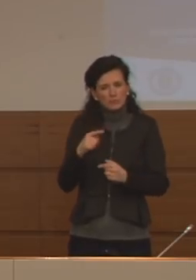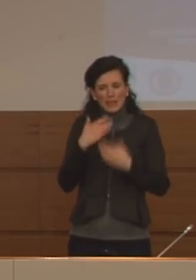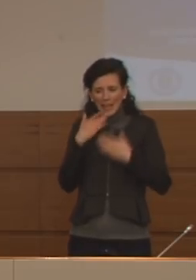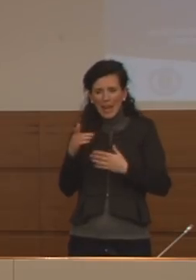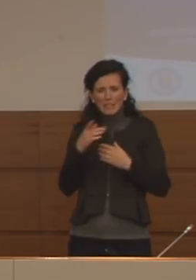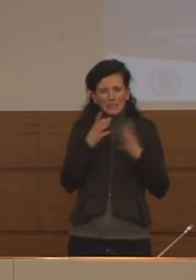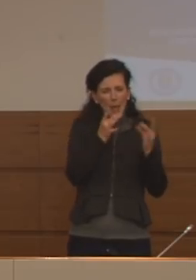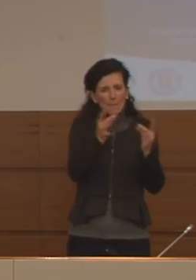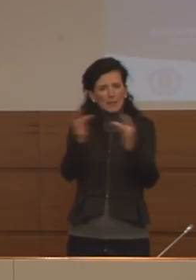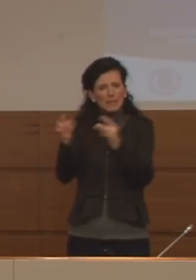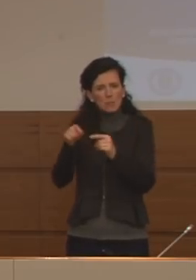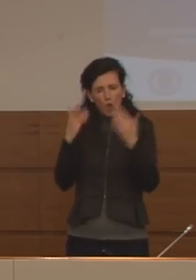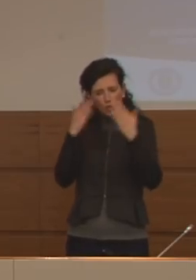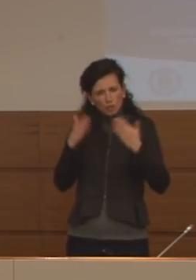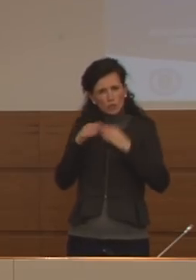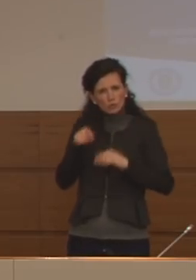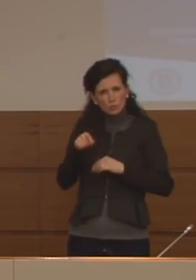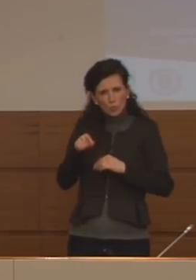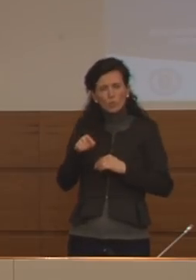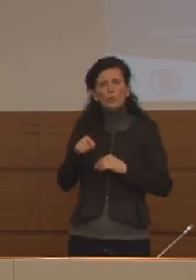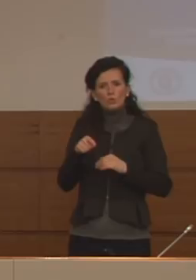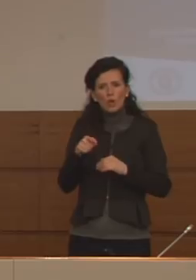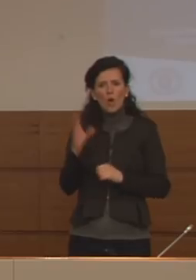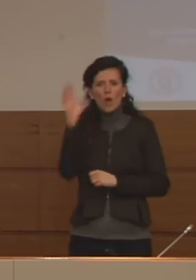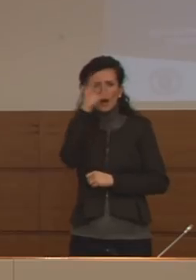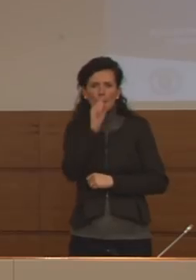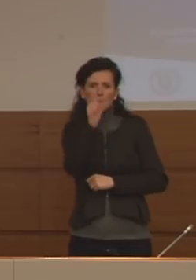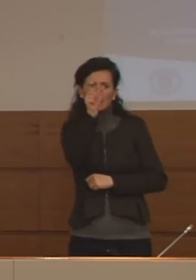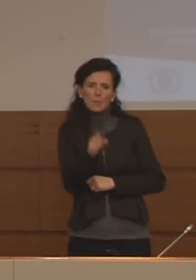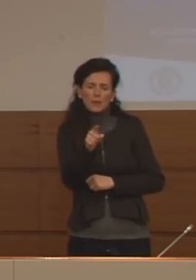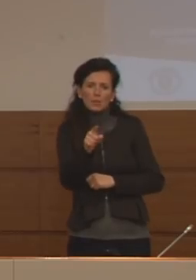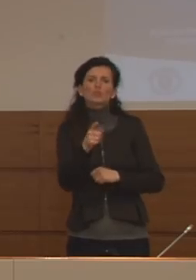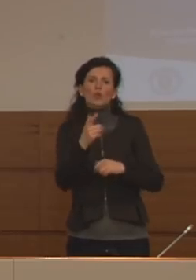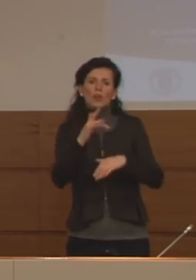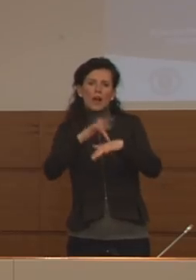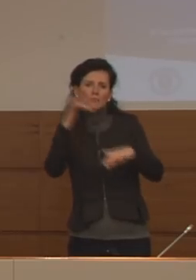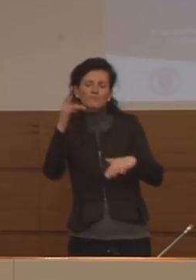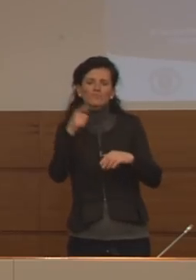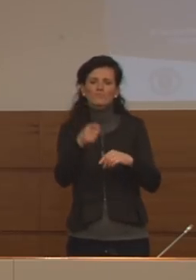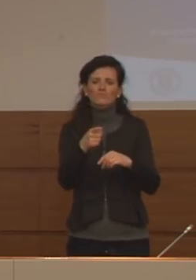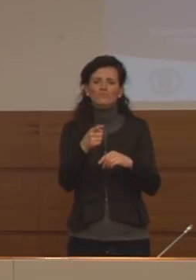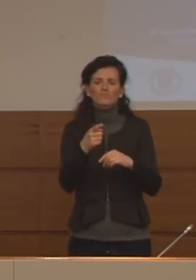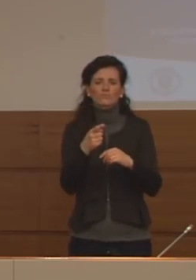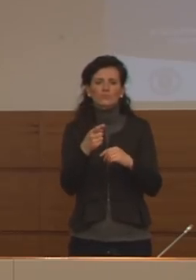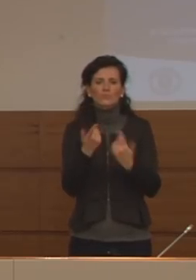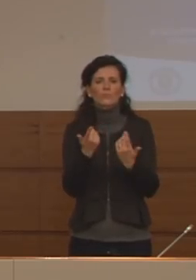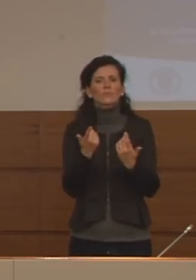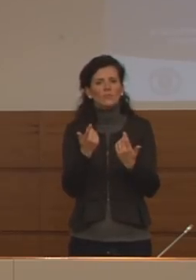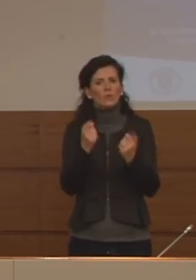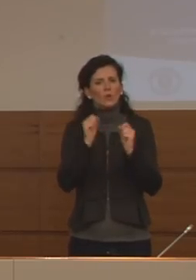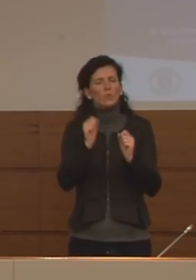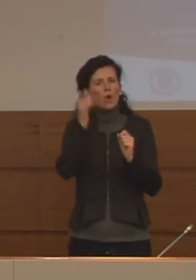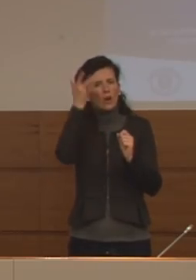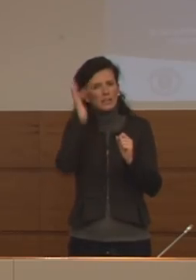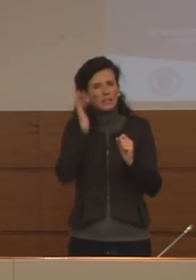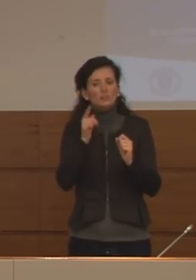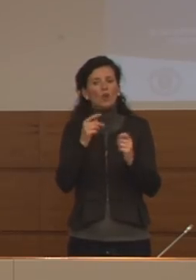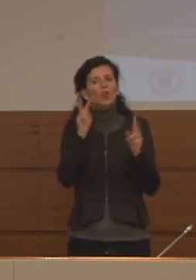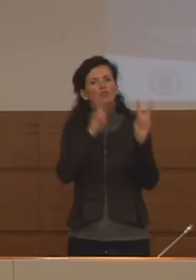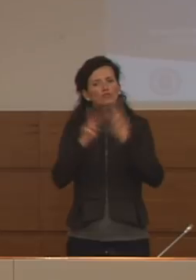soggetti ai casi con un'evoluzione più severa della malattia di avere delle misure